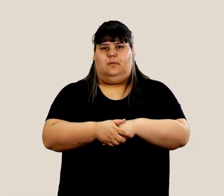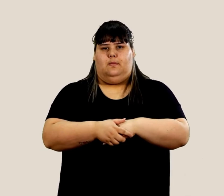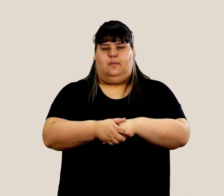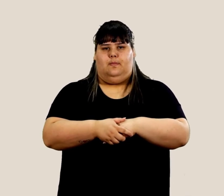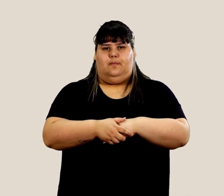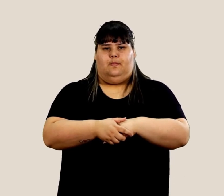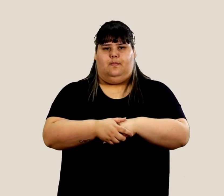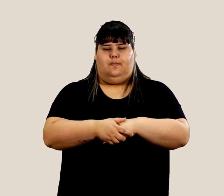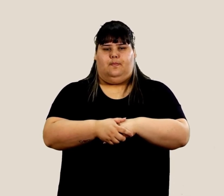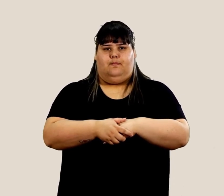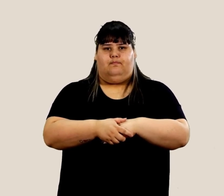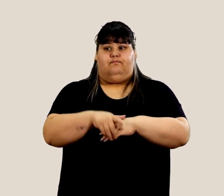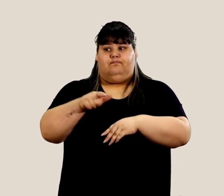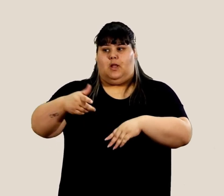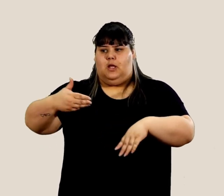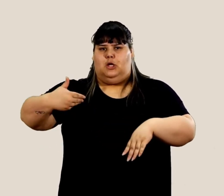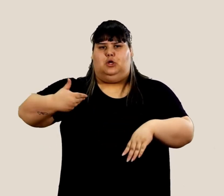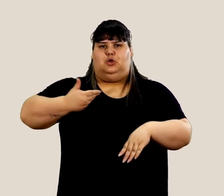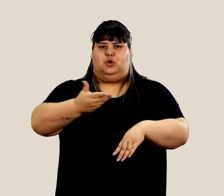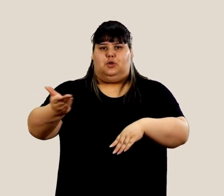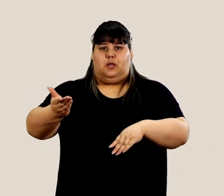la educación. La sociedad y las